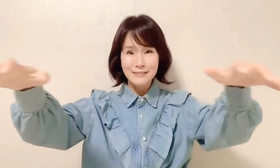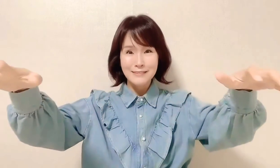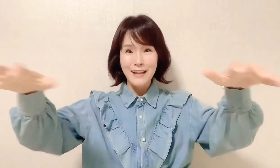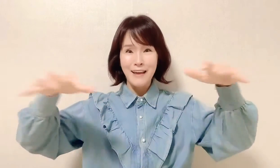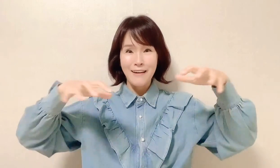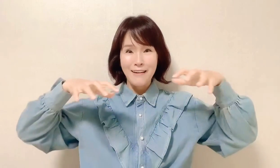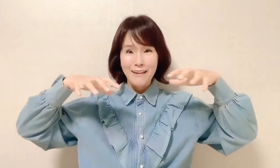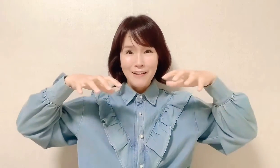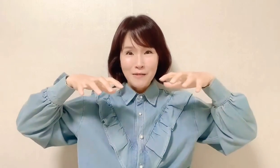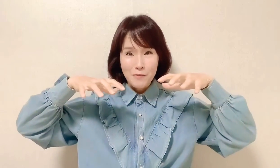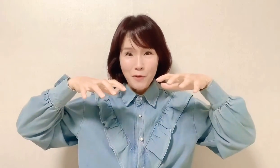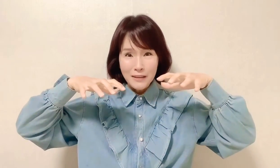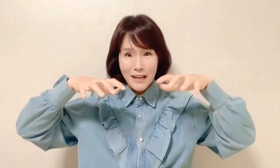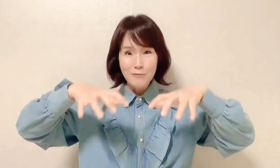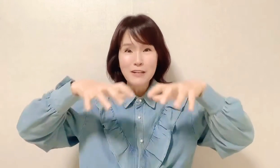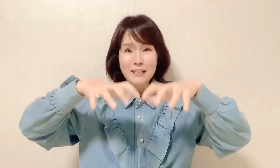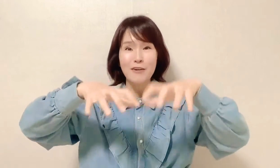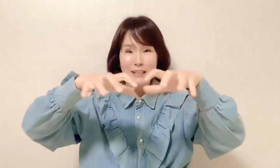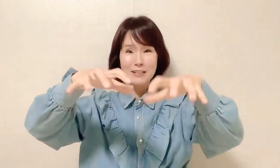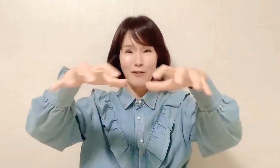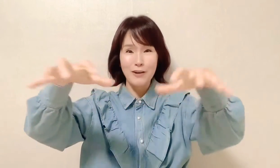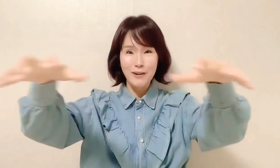네 뭔가 땅이 울리는 것 같죠. 이렇게